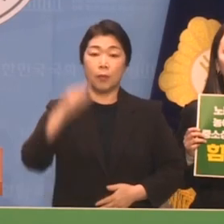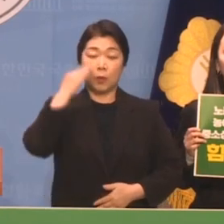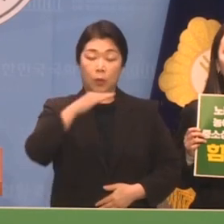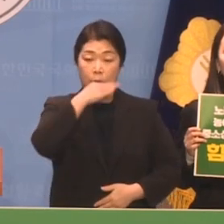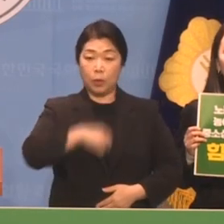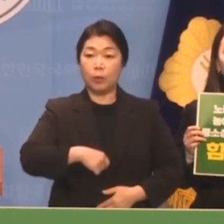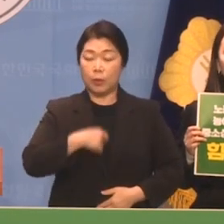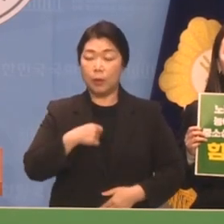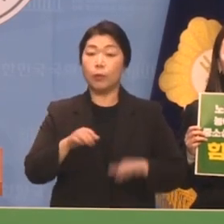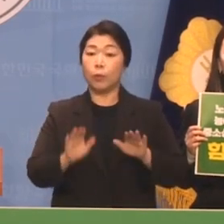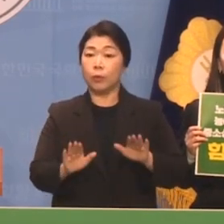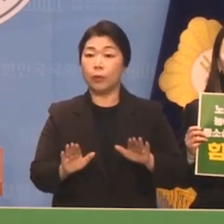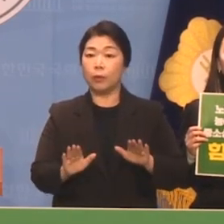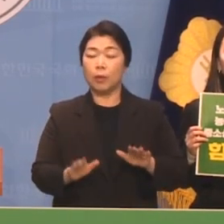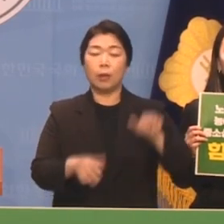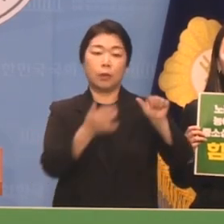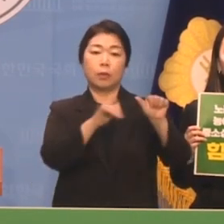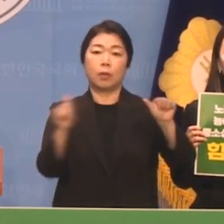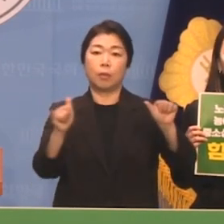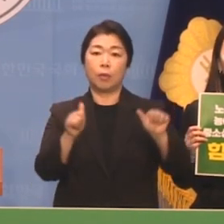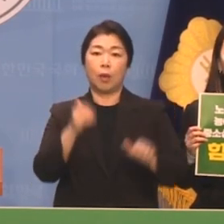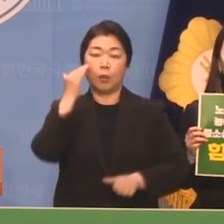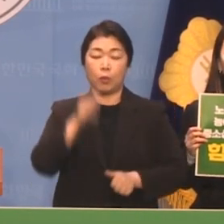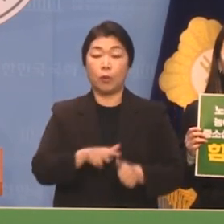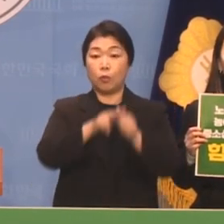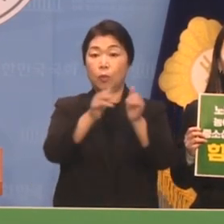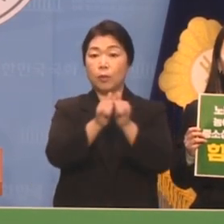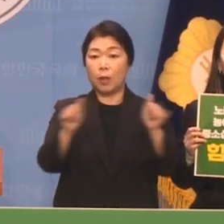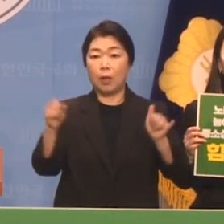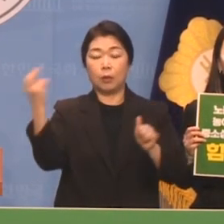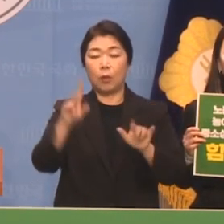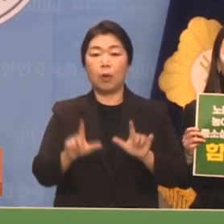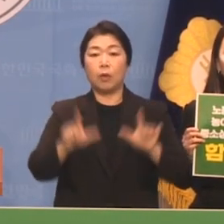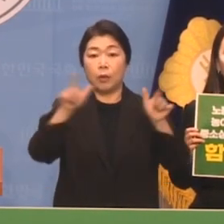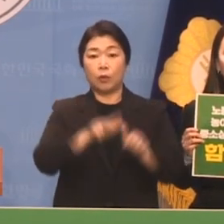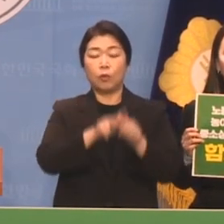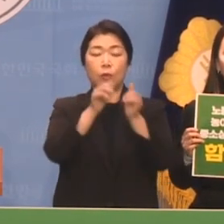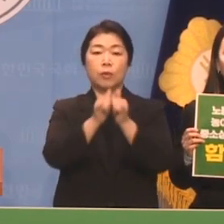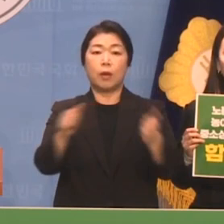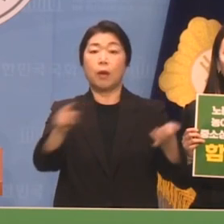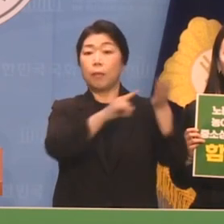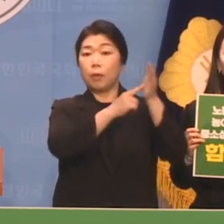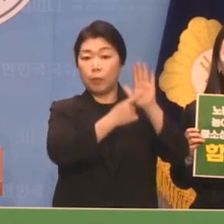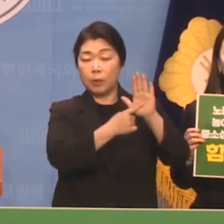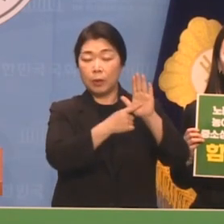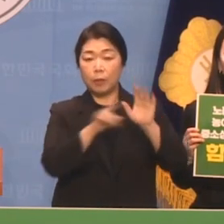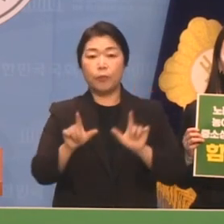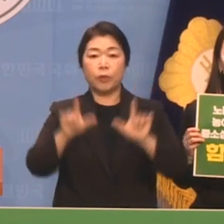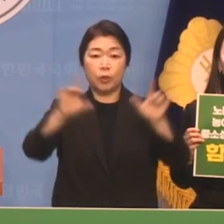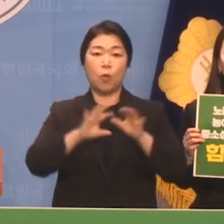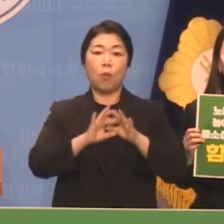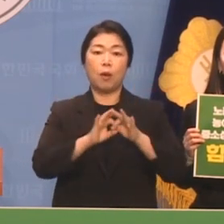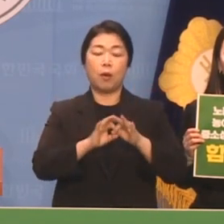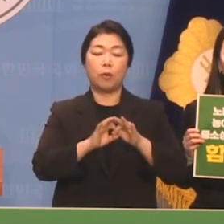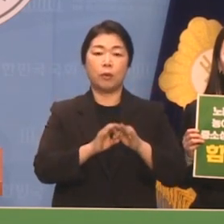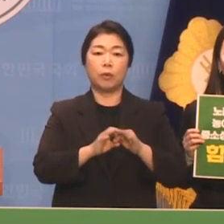정의당은 오늘 5명의 녹색 후보, 기후 후보의 발표로 기후공약 종합세트를